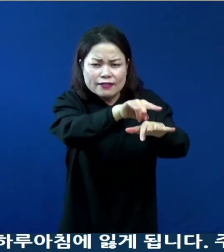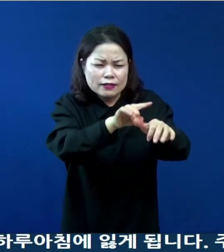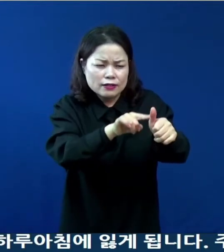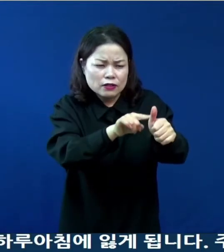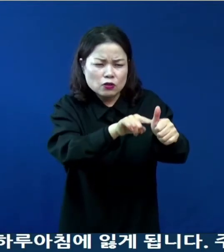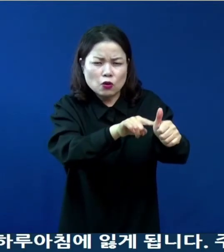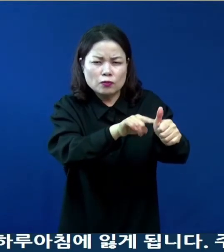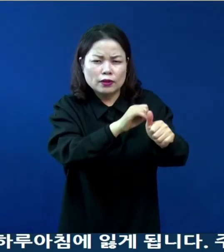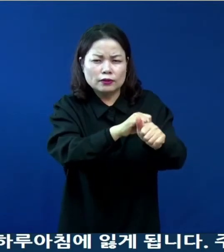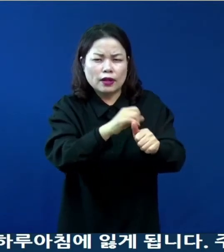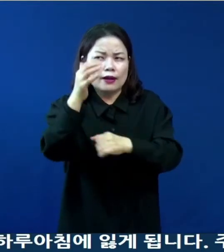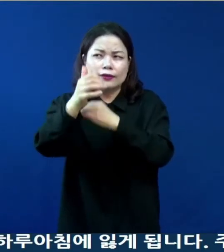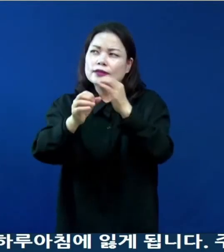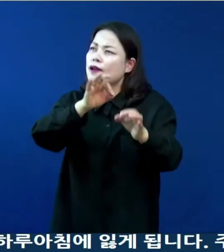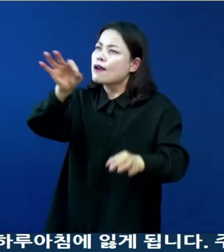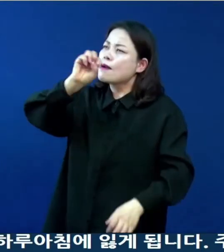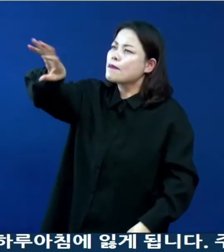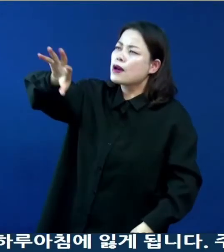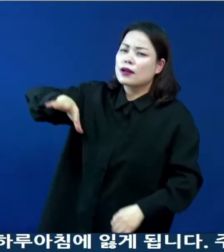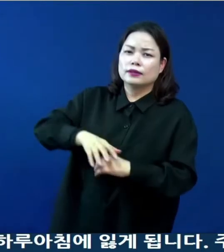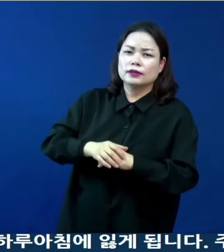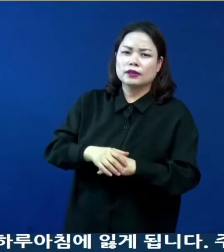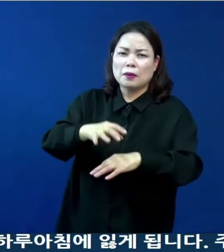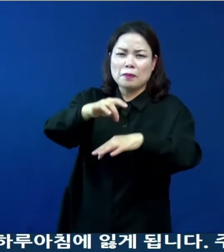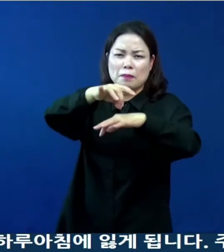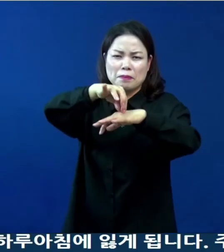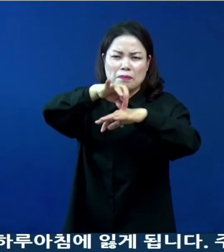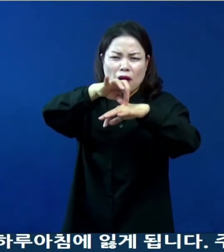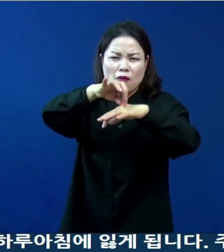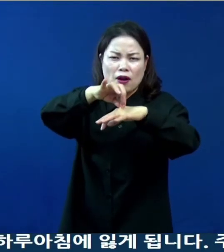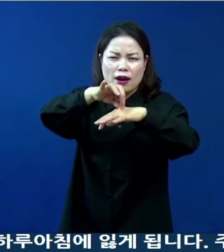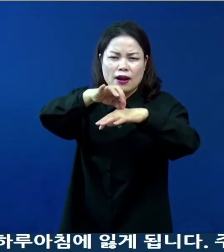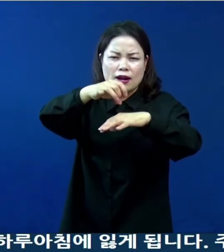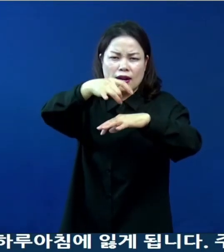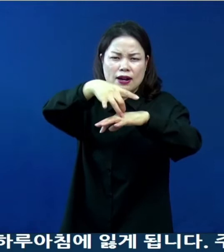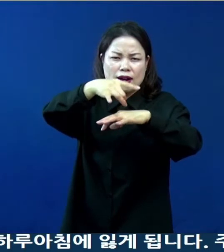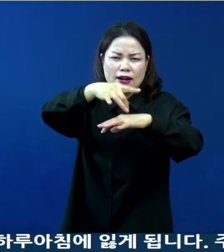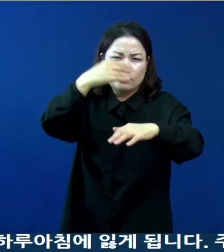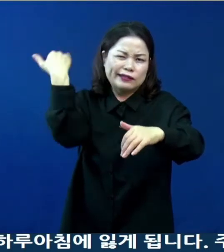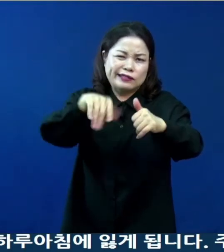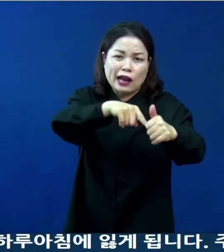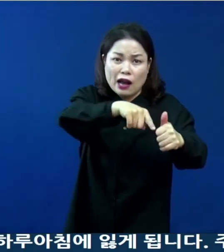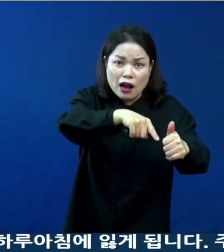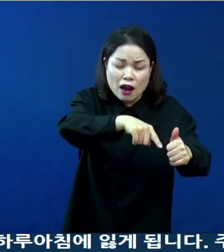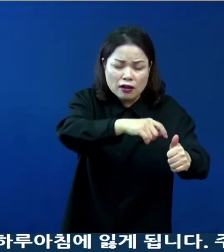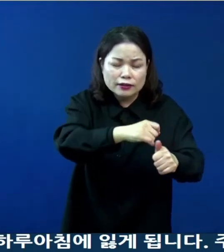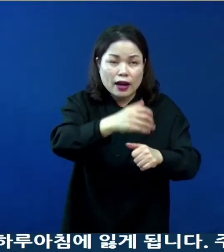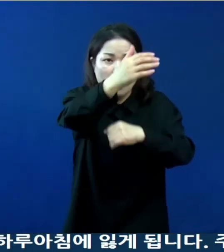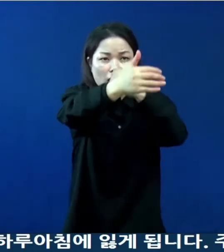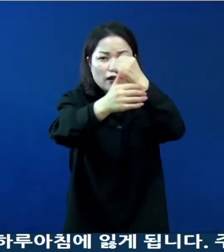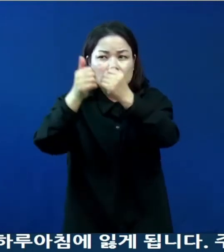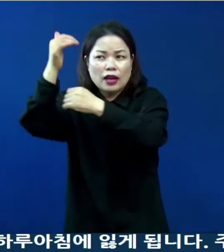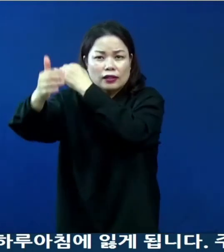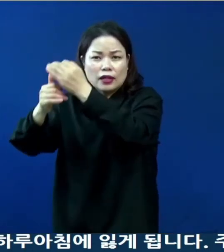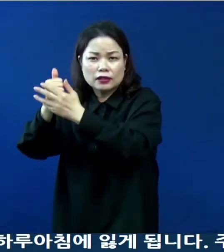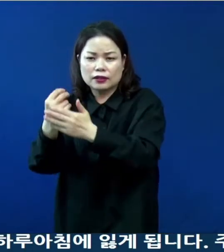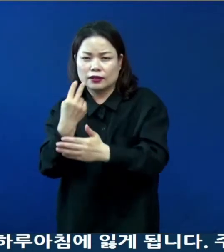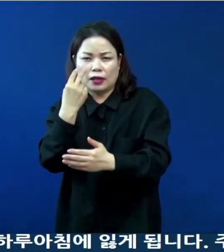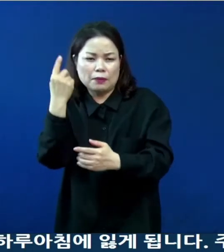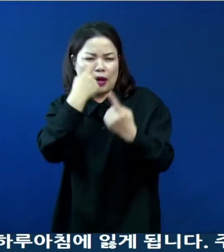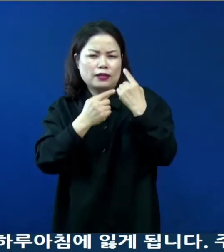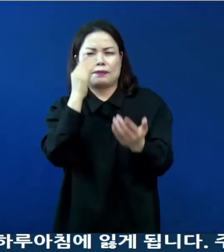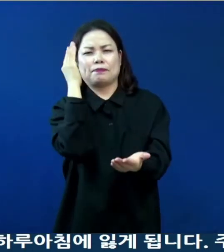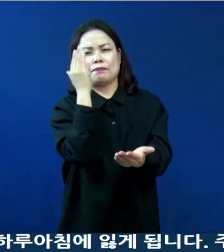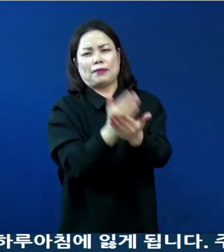욥을 향해서 하나님께 또 호소하는데 그의 뼈와 살을 치소서라고 하나님께 호소합니다. 하나님께서 그의 생명은 해하지